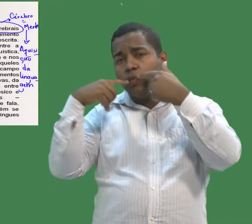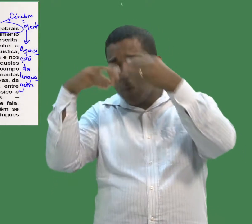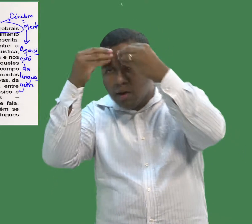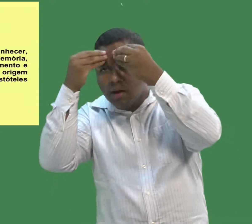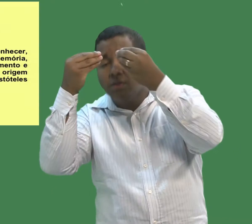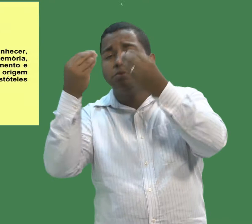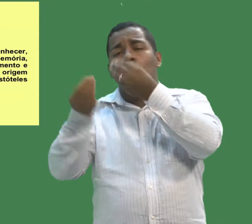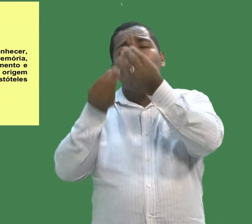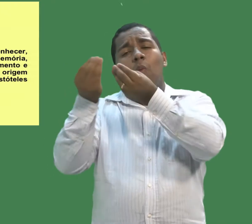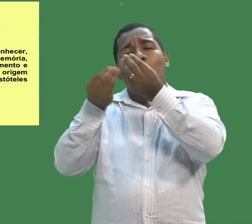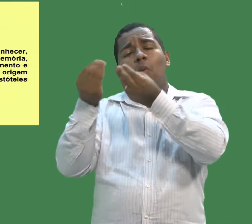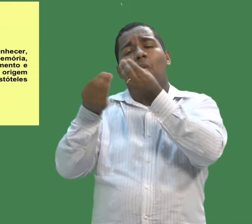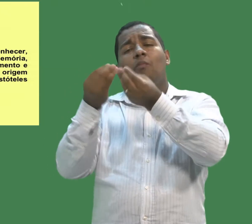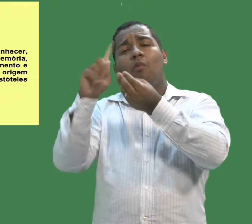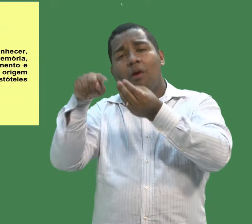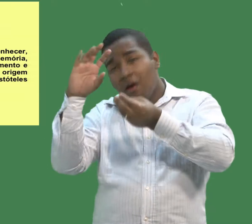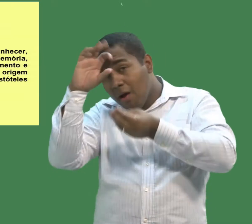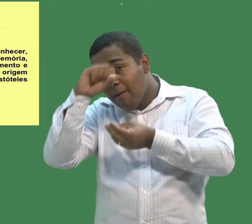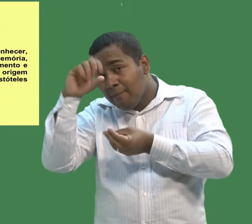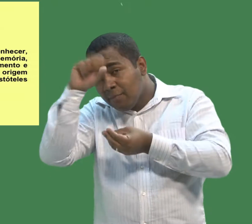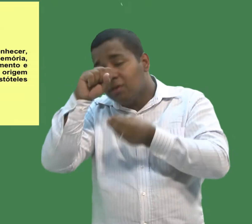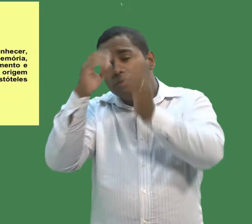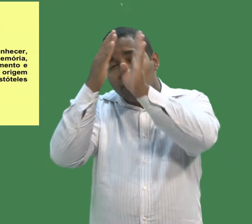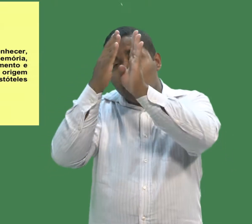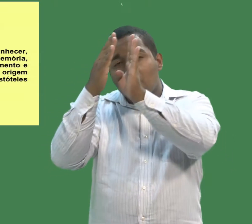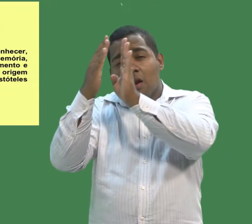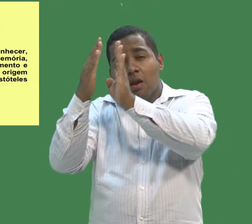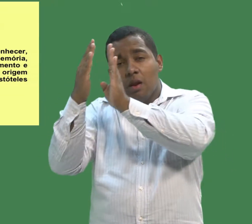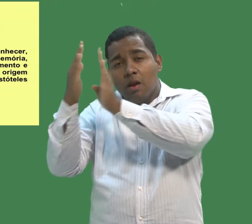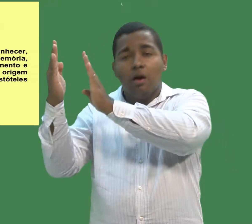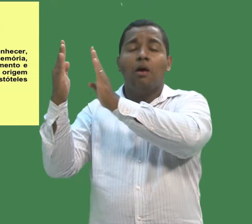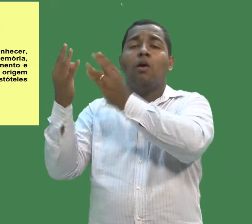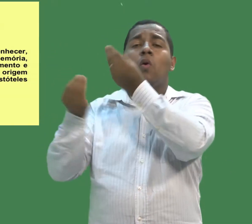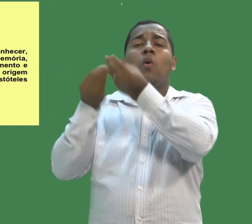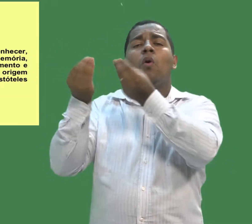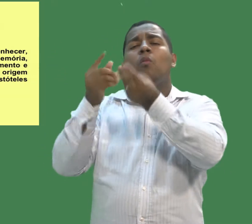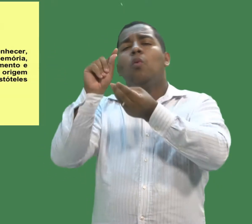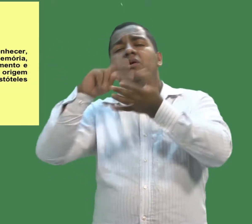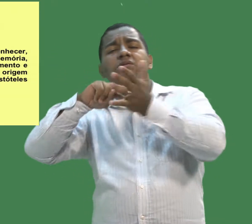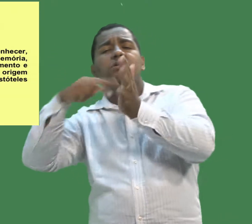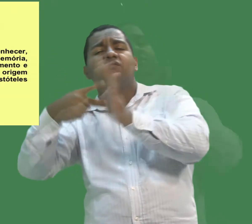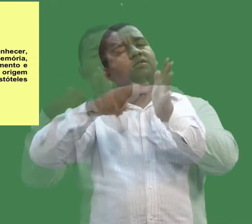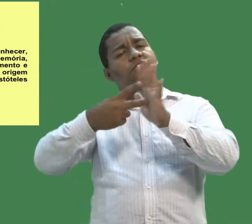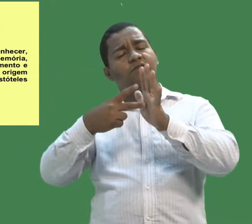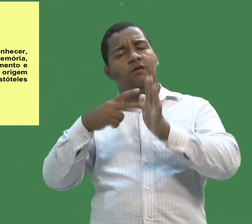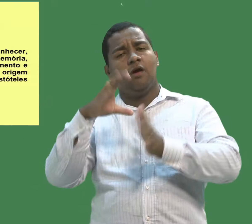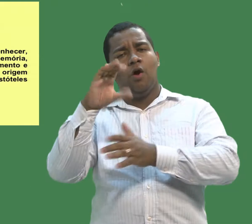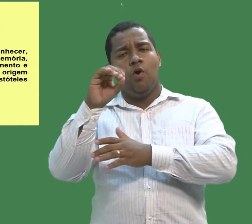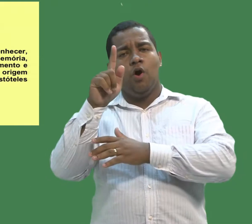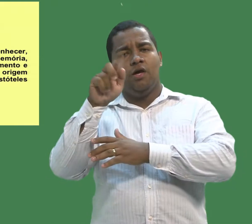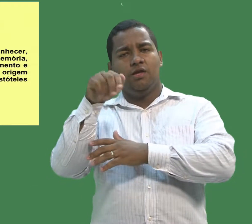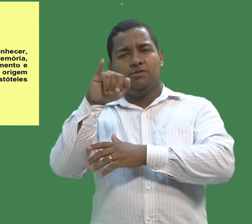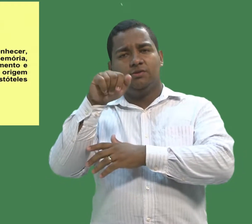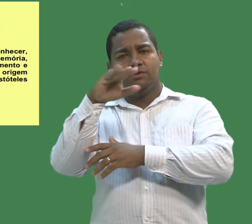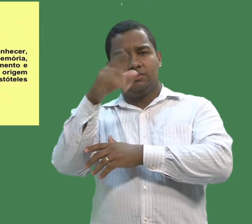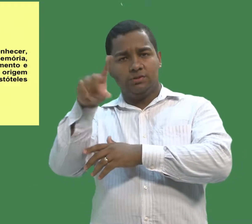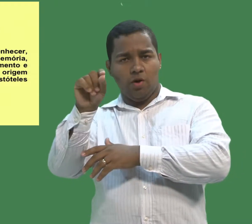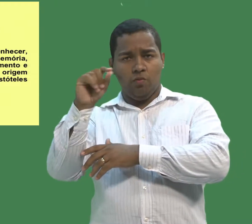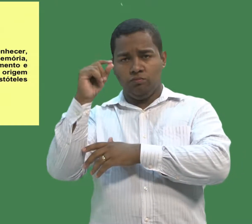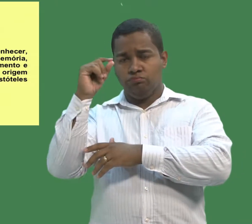processo? O que é cognição? Cognição é o ato ou processo de conhecer que envolve